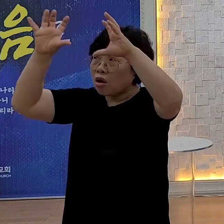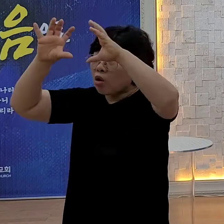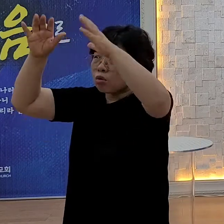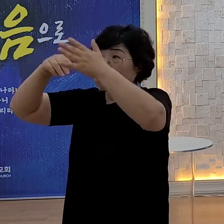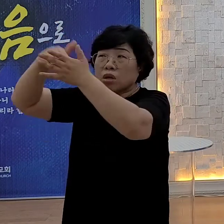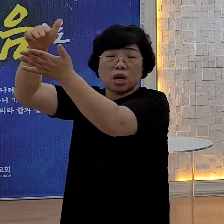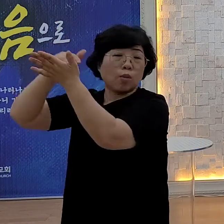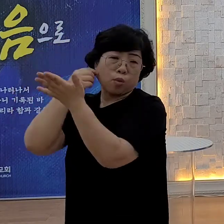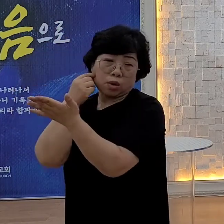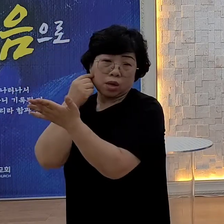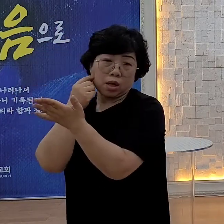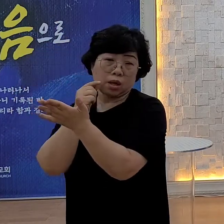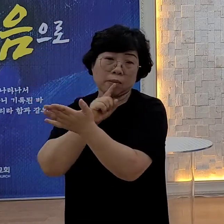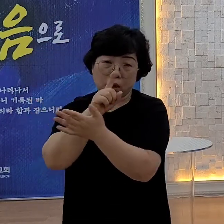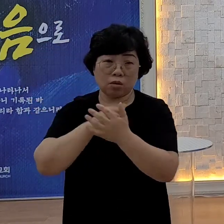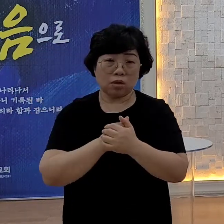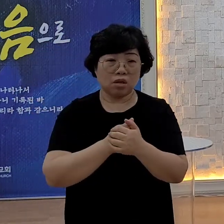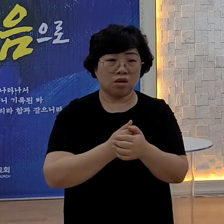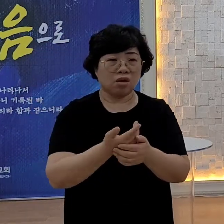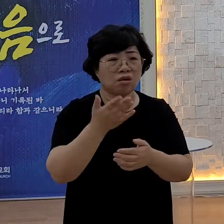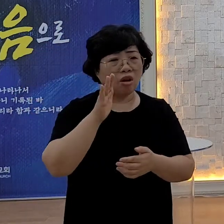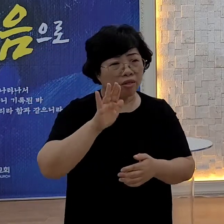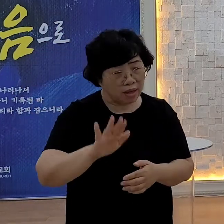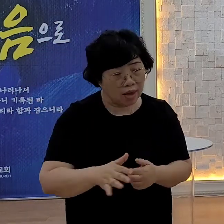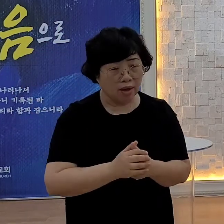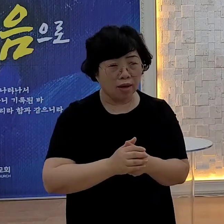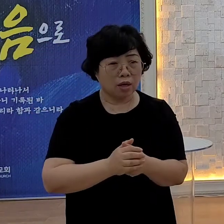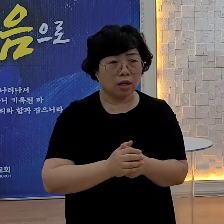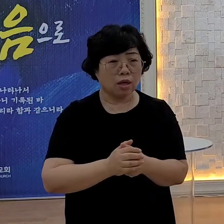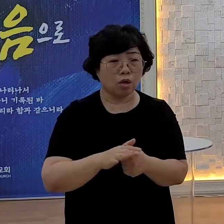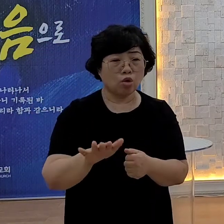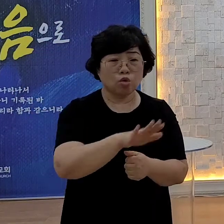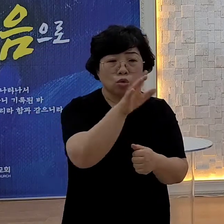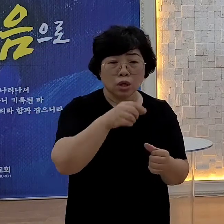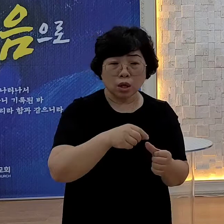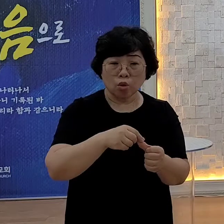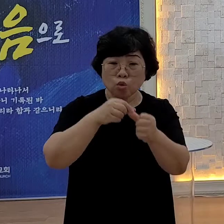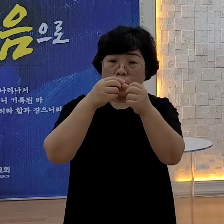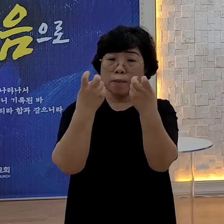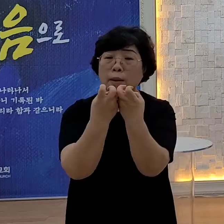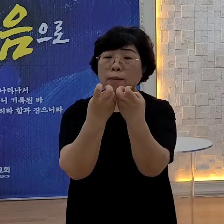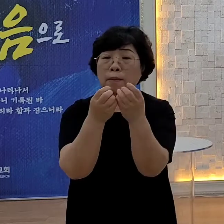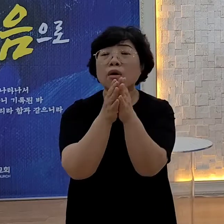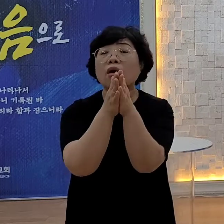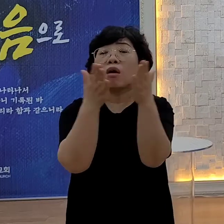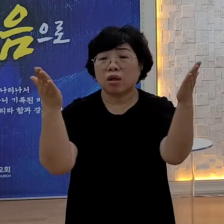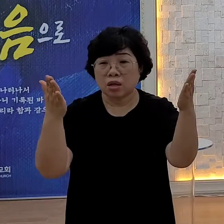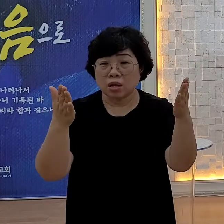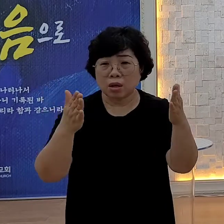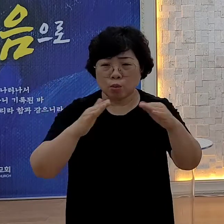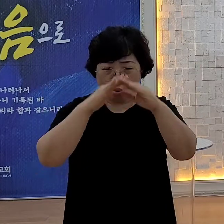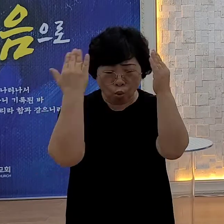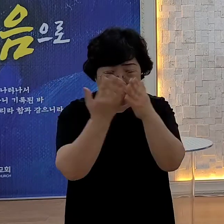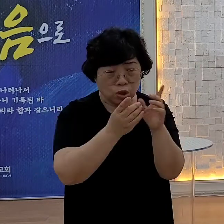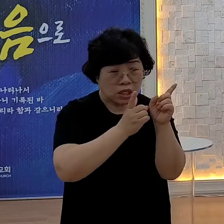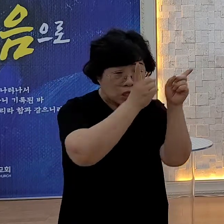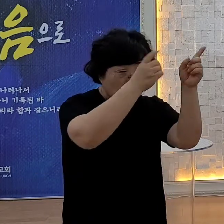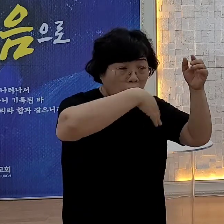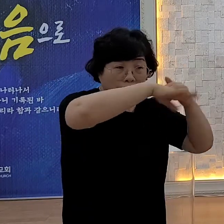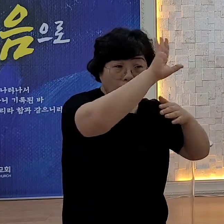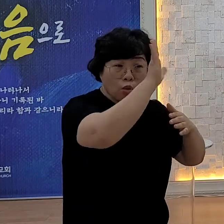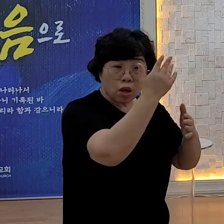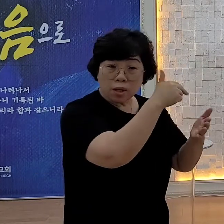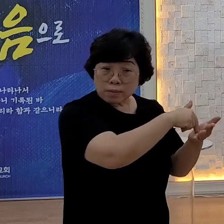여러분, 우리에게 생각지도 못한 구원의 길이 열렸어요. 전부 다 지옥에 갈 수밖에 없는